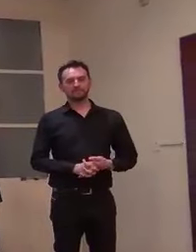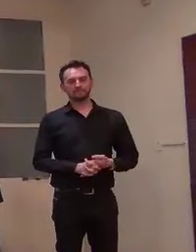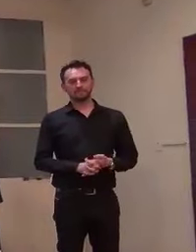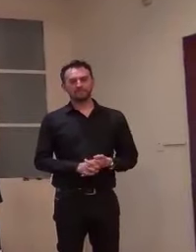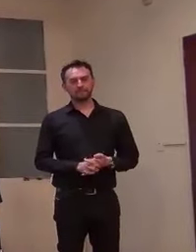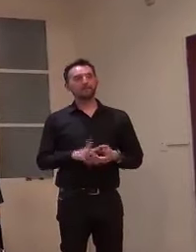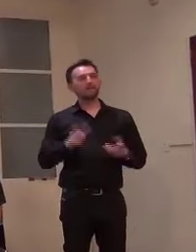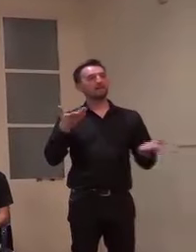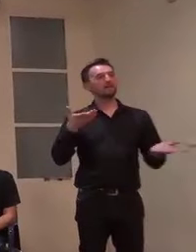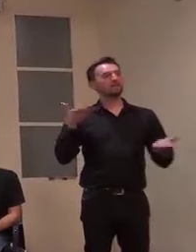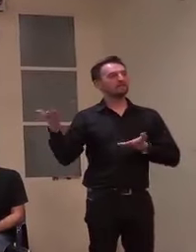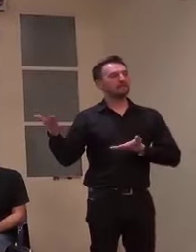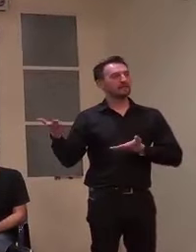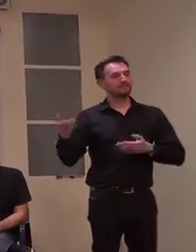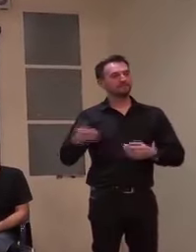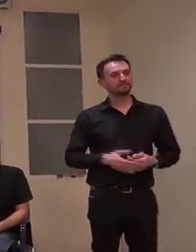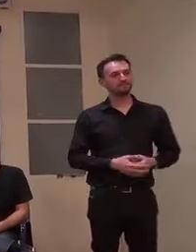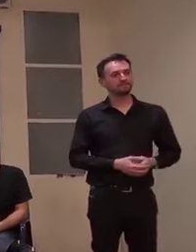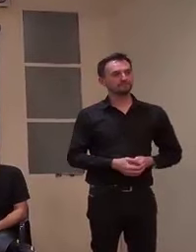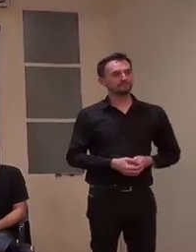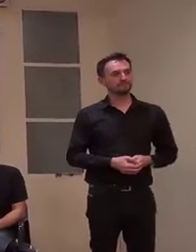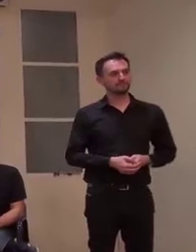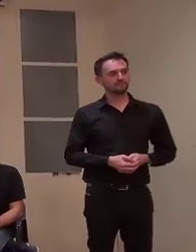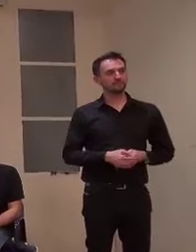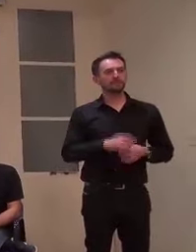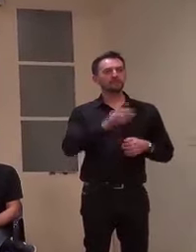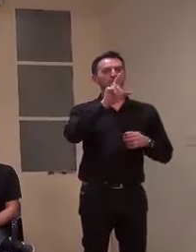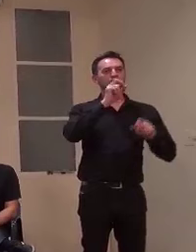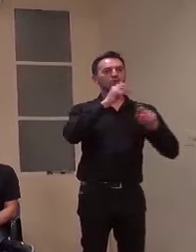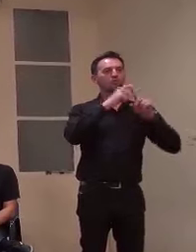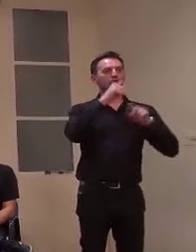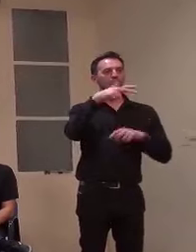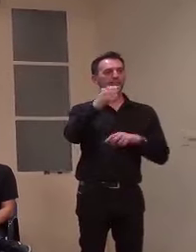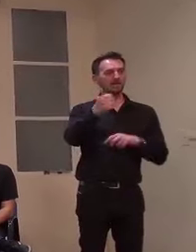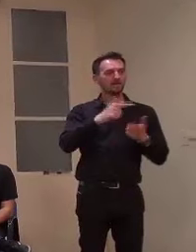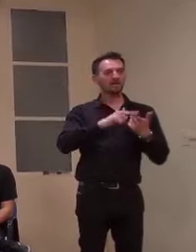invitando tanto a saná